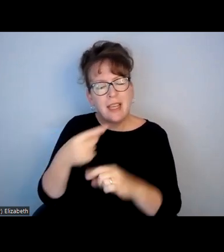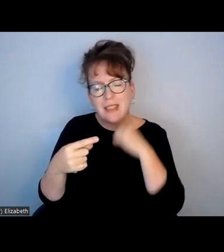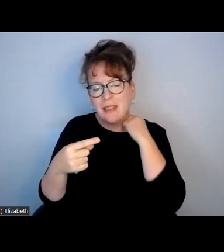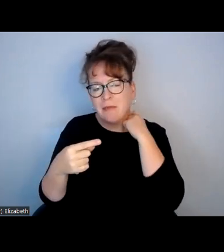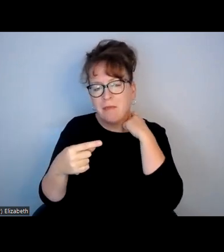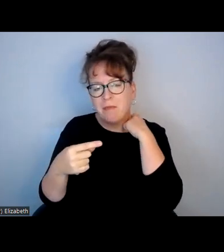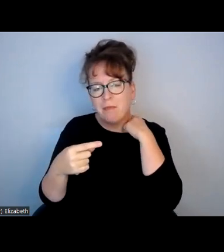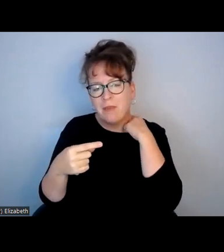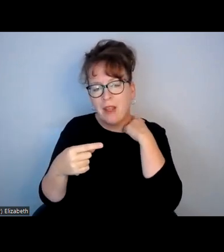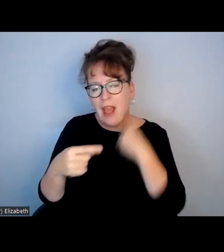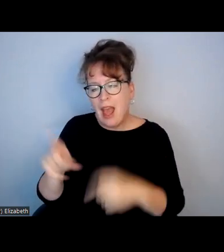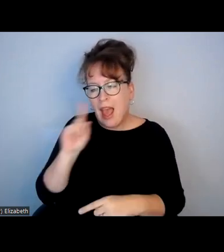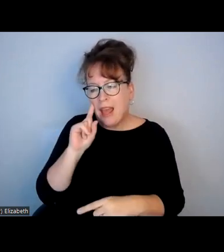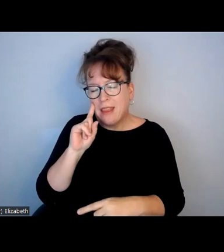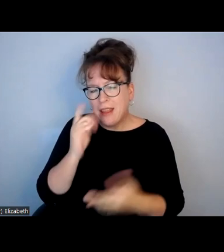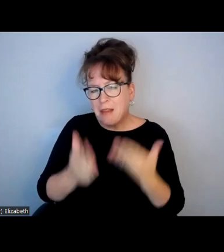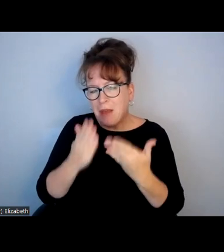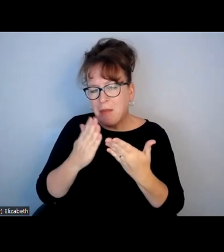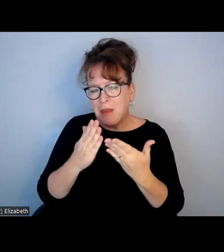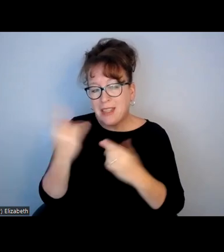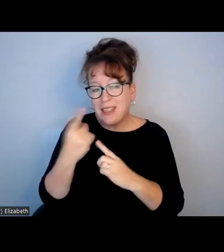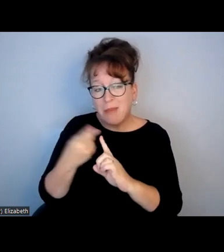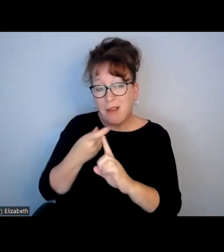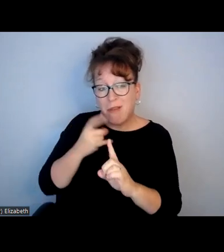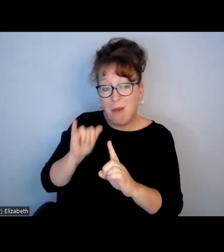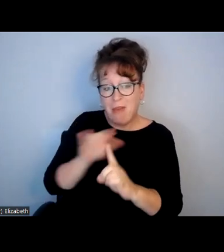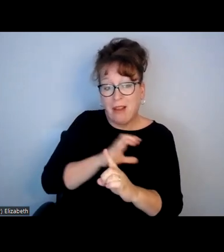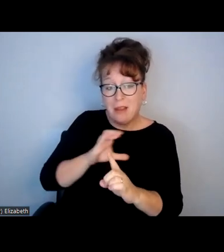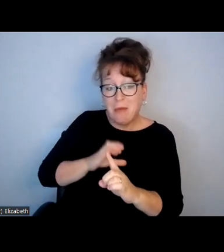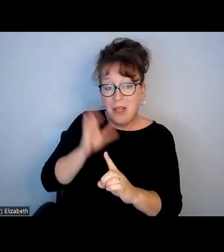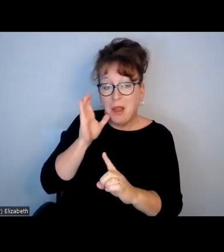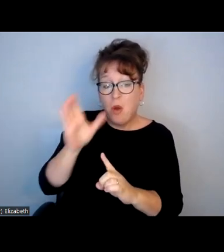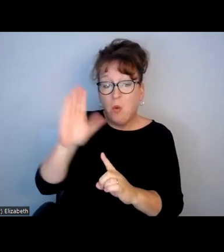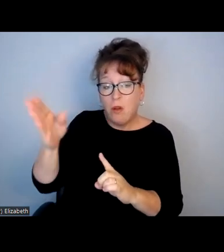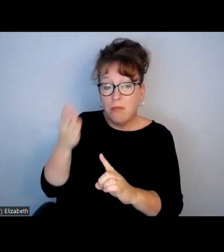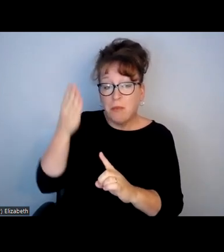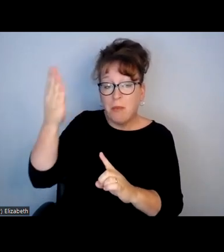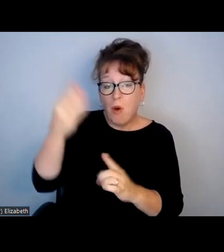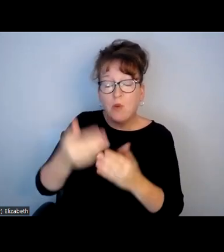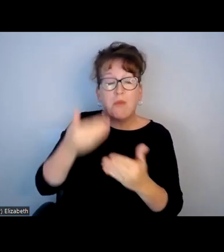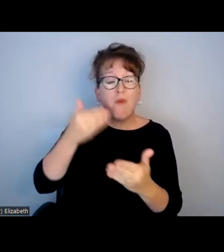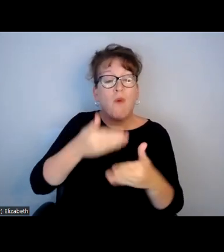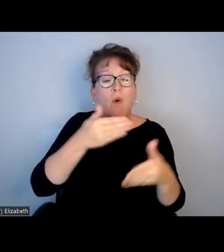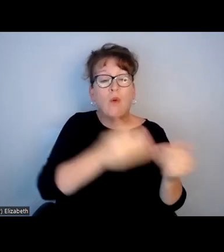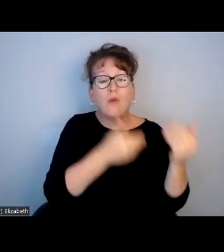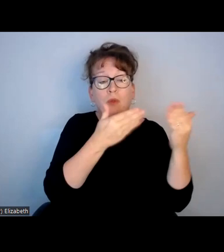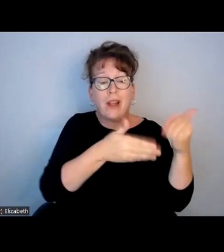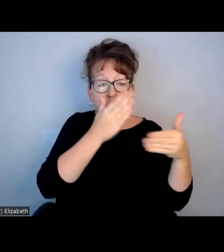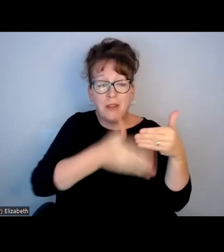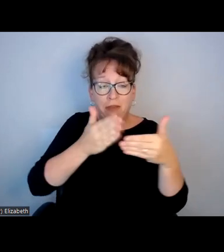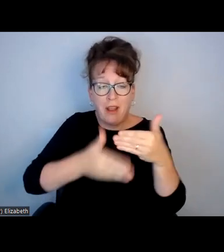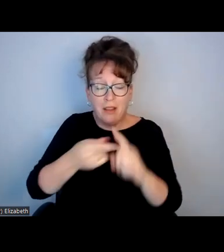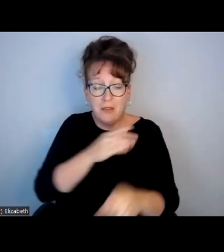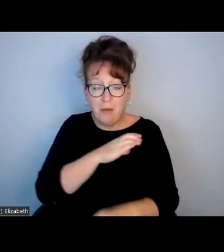que él pensaba que tal vez algo pueda salir de ese comité antes de que las recomendaciones